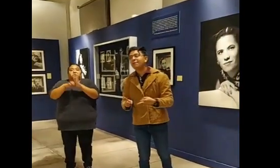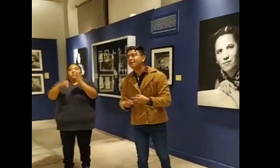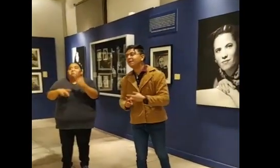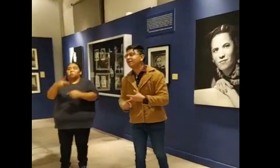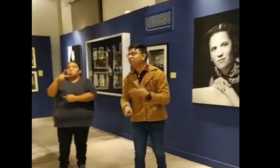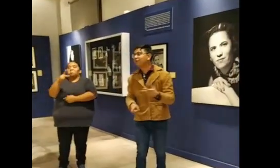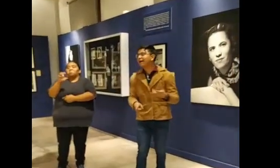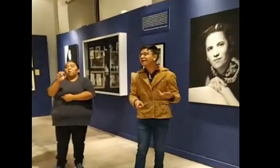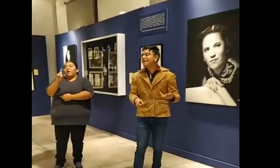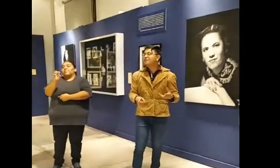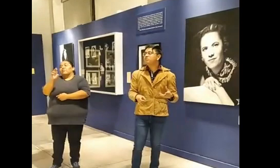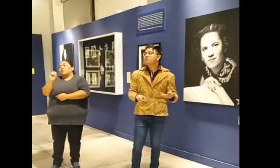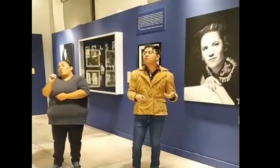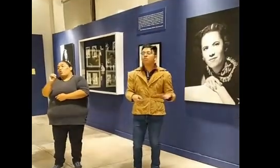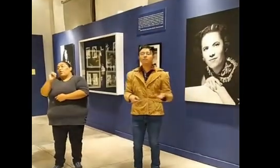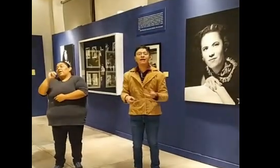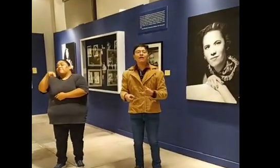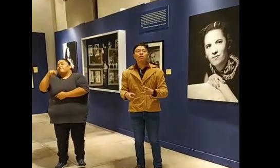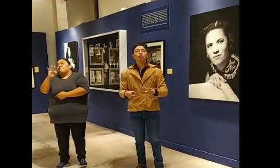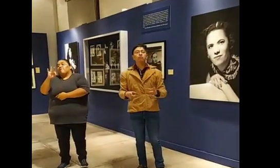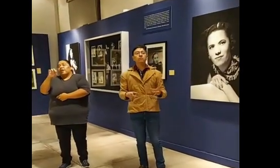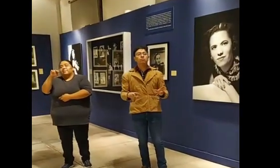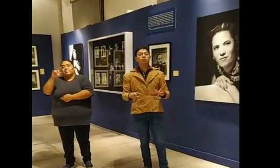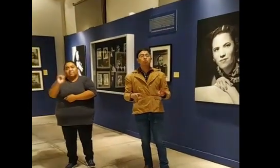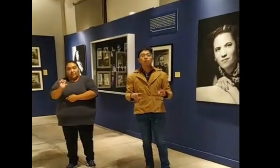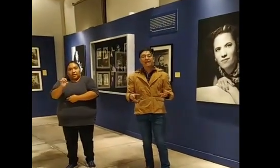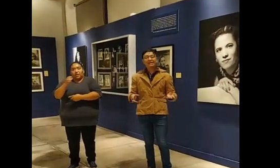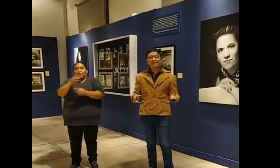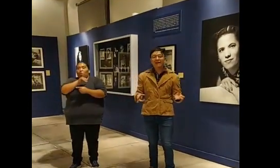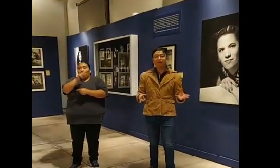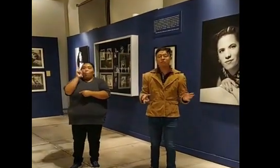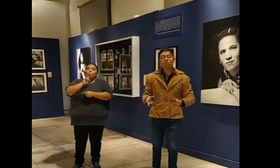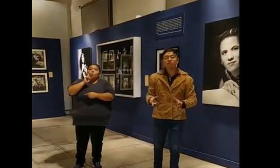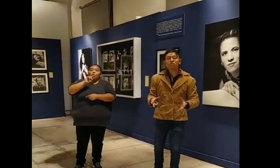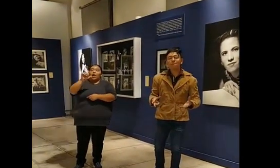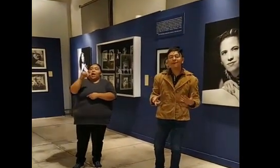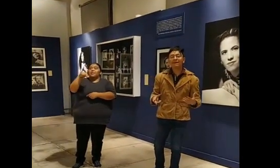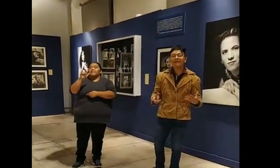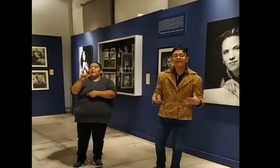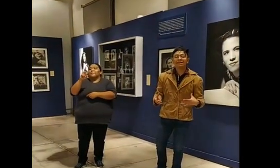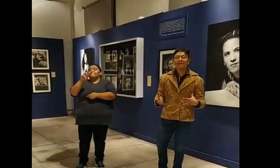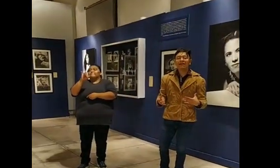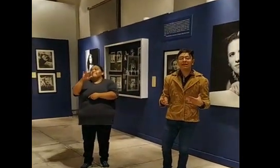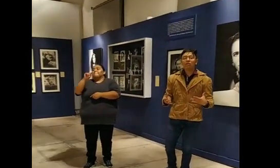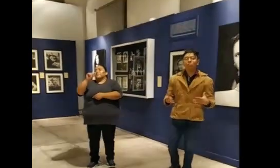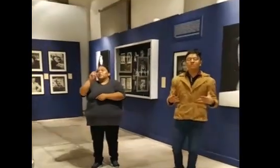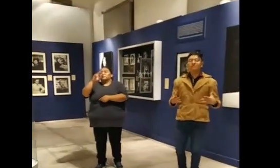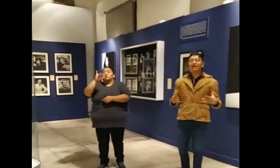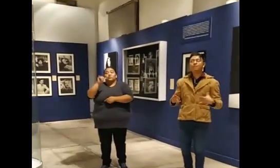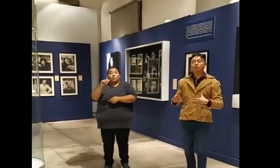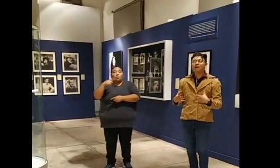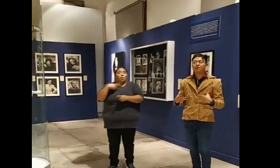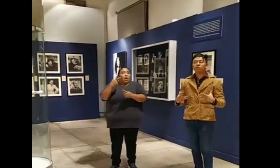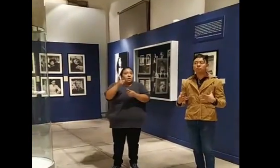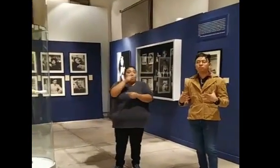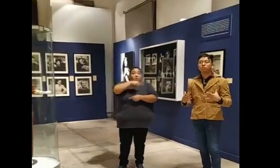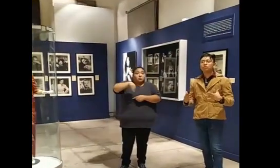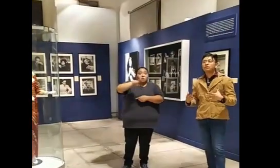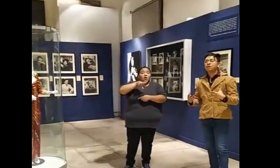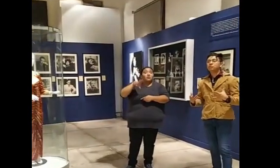fue María Victoria, estos íconos que conocemos hoy en día, incluso si no son parte de nuestra época,